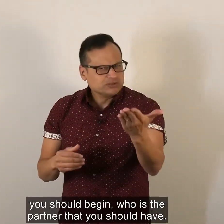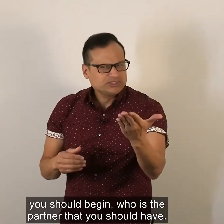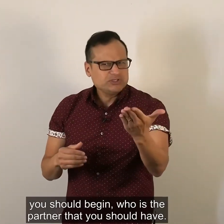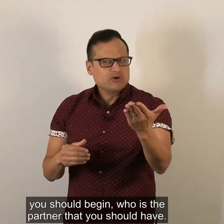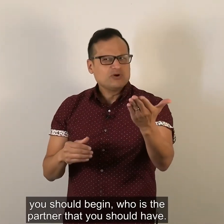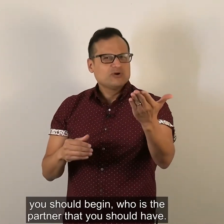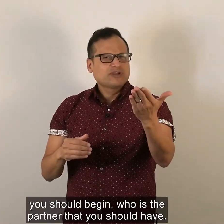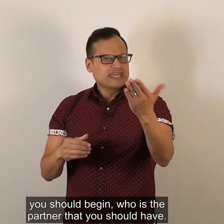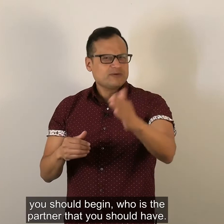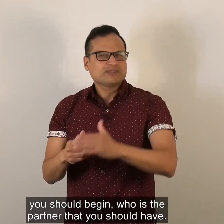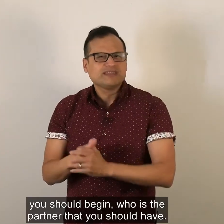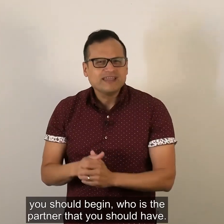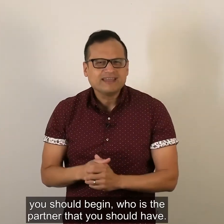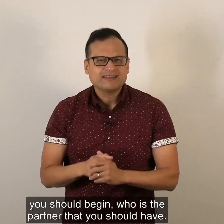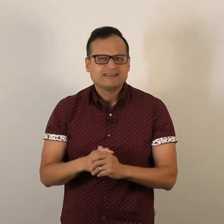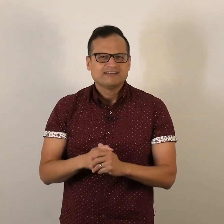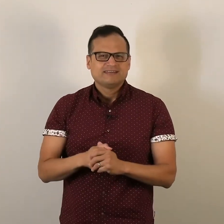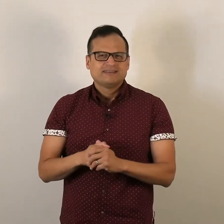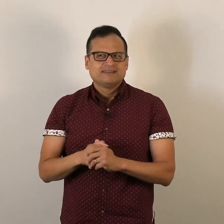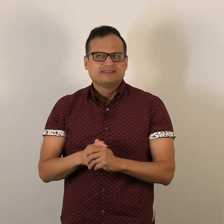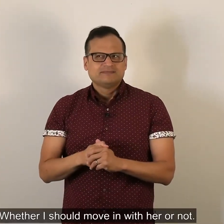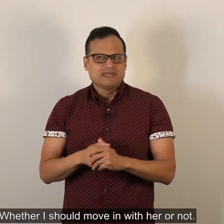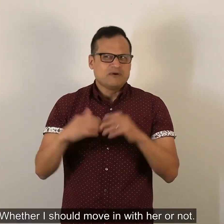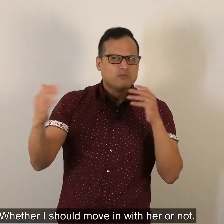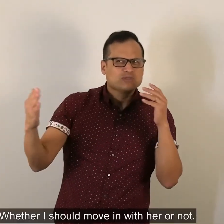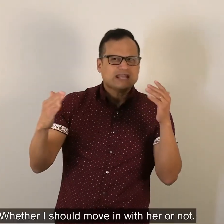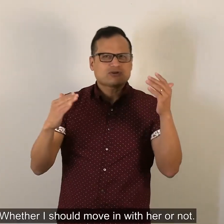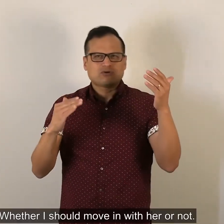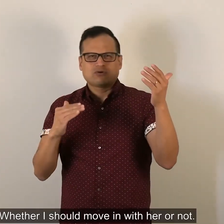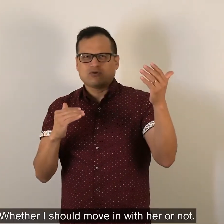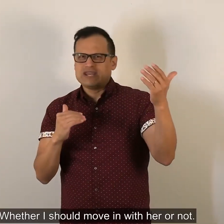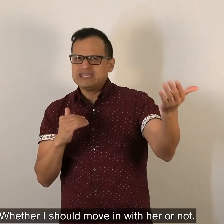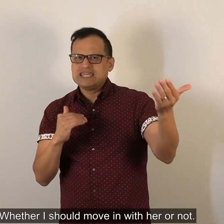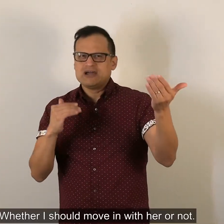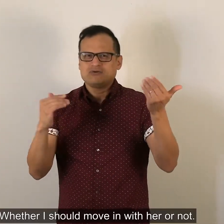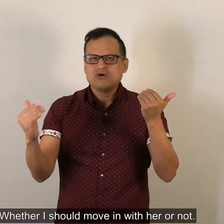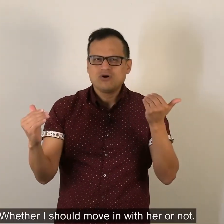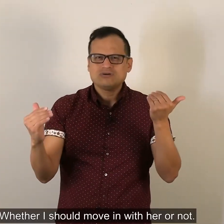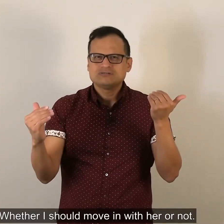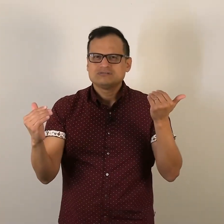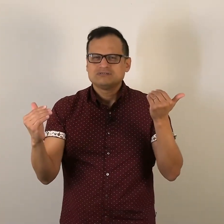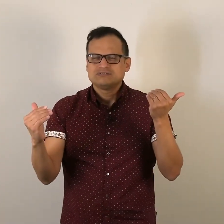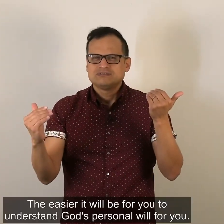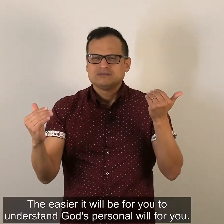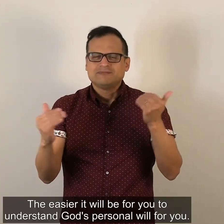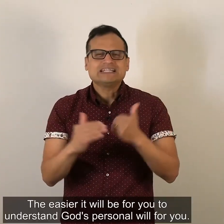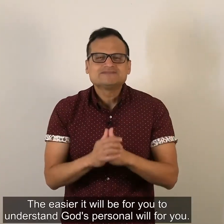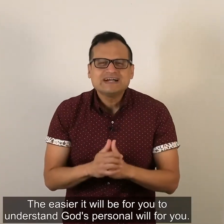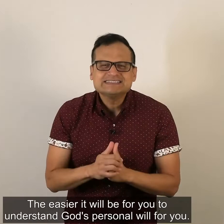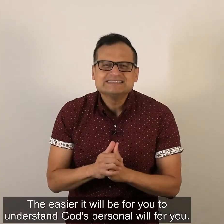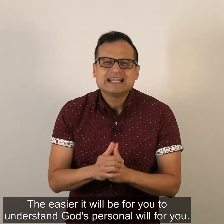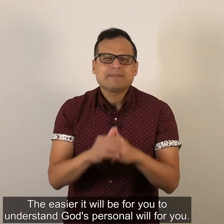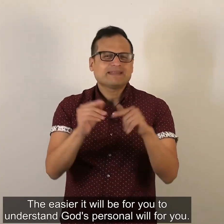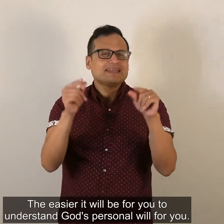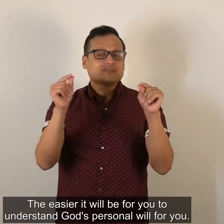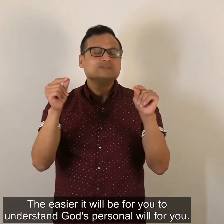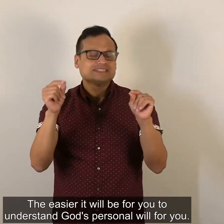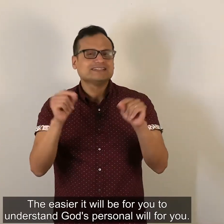socio que debo tener? ¿Me debo mudar con ella o no? Más fácil será para ti entonces entender